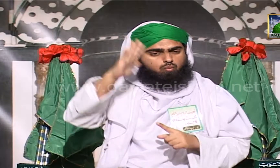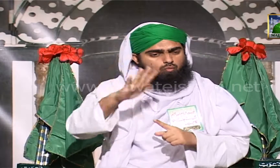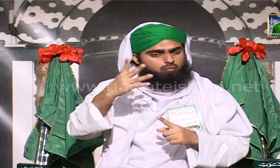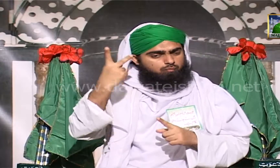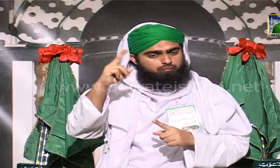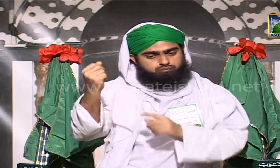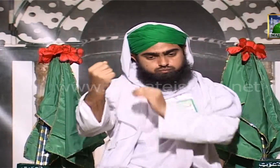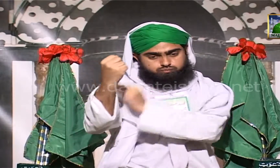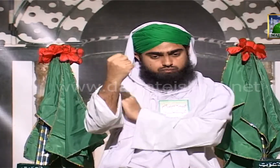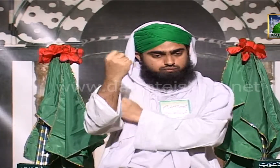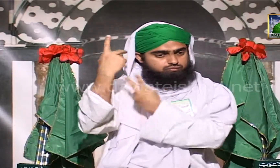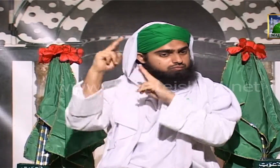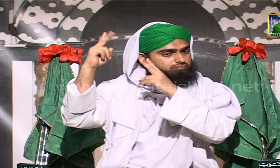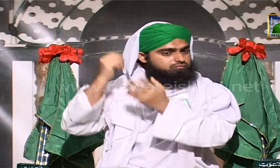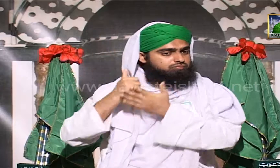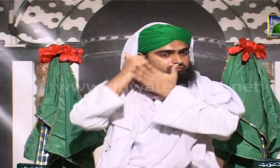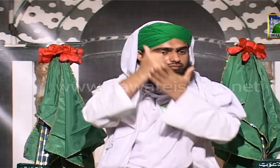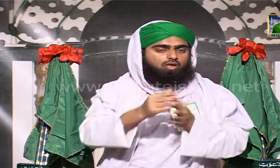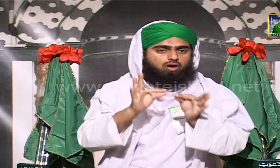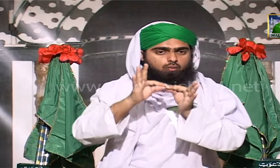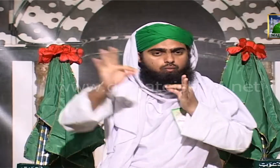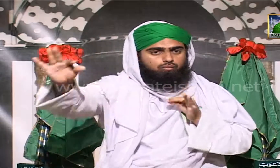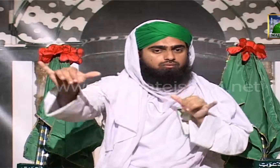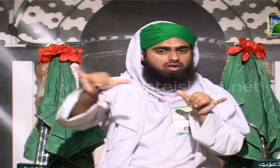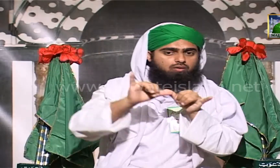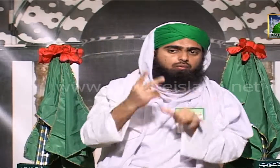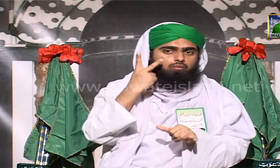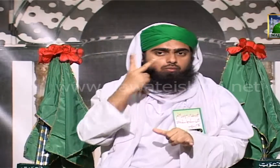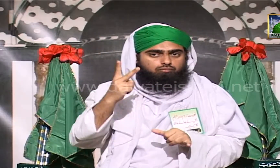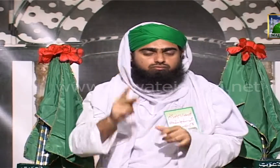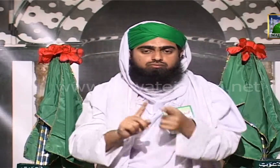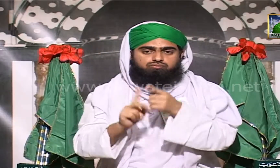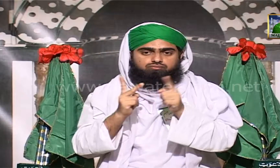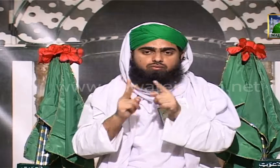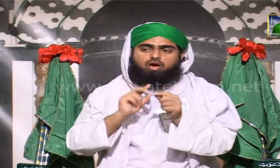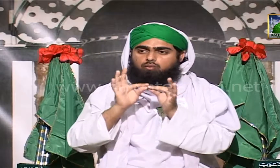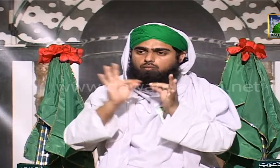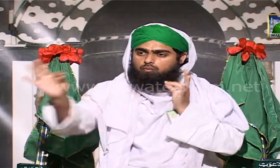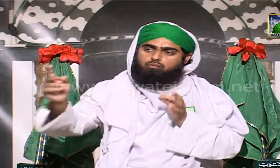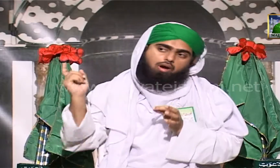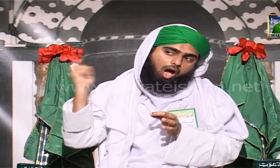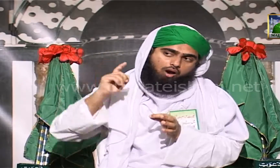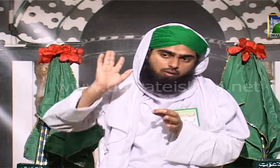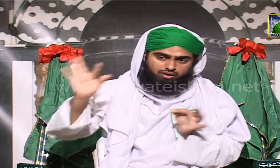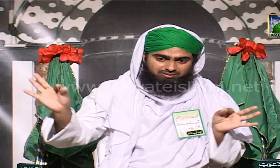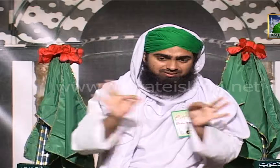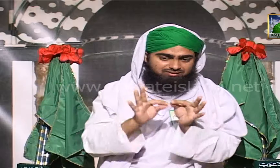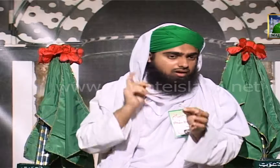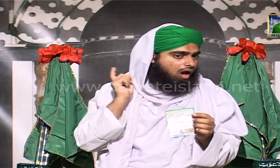زیادہ طاقت دے دیتا ہے، اور وہ دور و نزدیک کی پھر دیکھ لیتے ہیں، دور و نزدیک کی سن لیتے ہیں، نوافل کے ذریعے وہ اللہ کا قرب حاصل کرتے ہیں۔